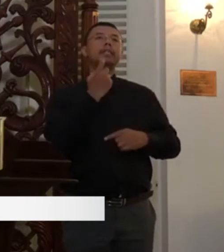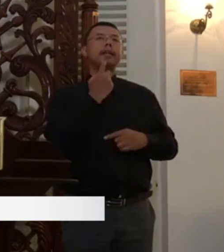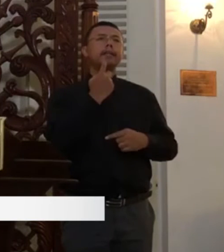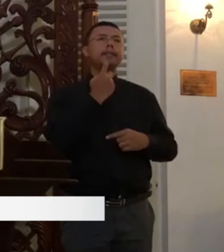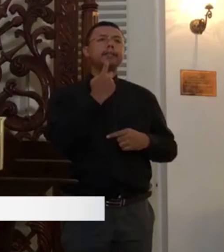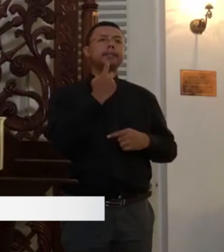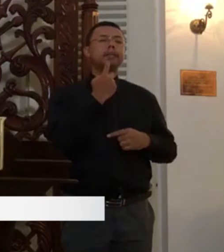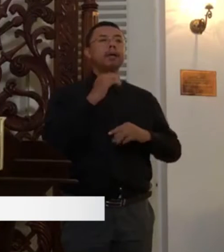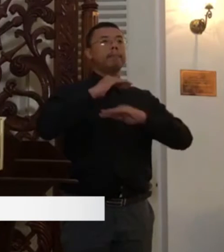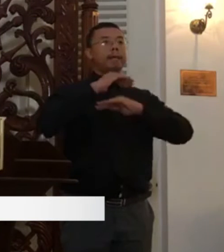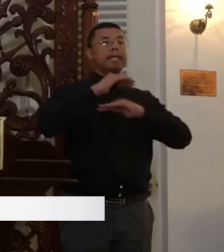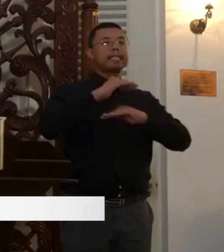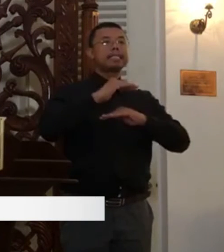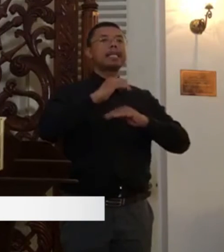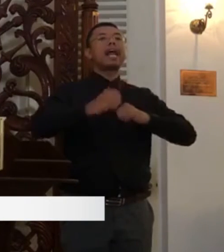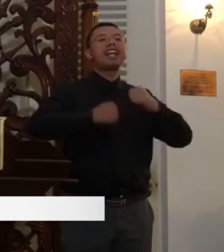dengan pembatasan